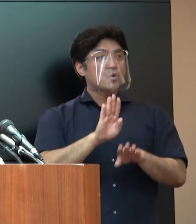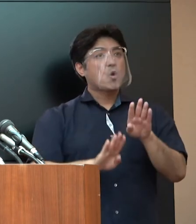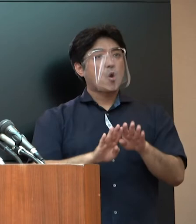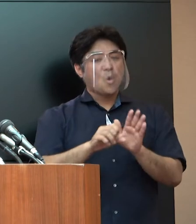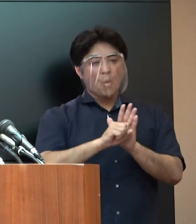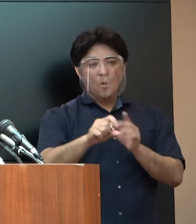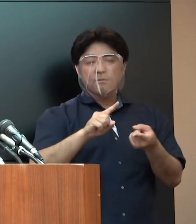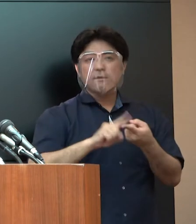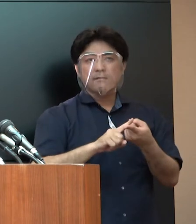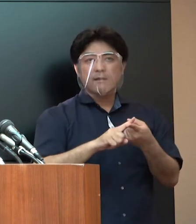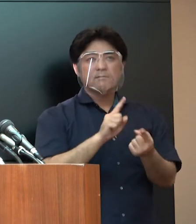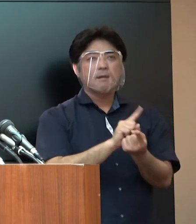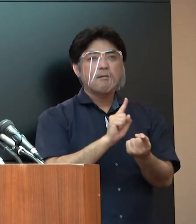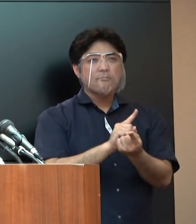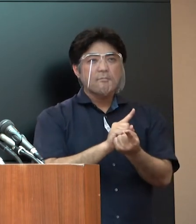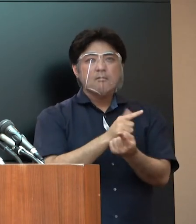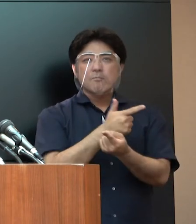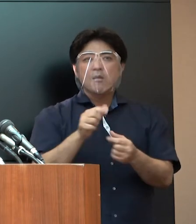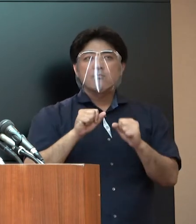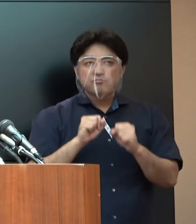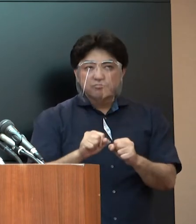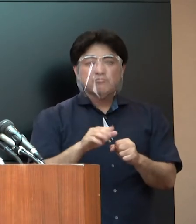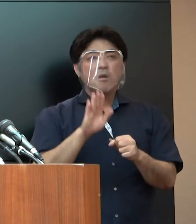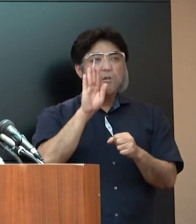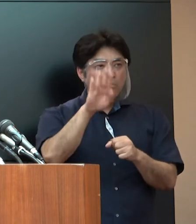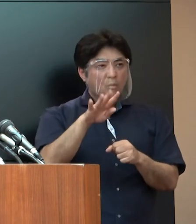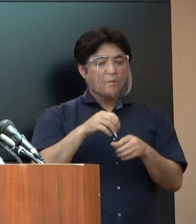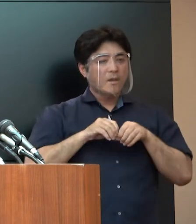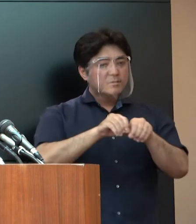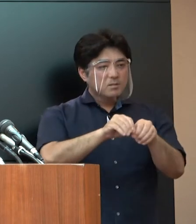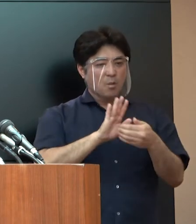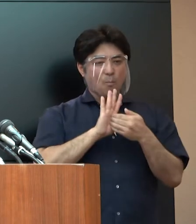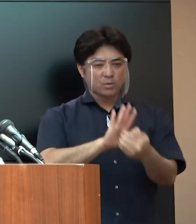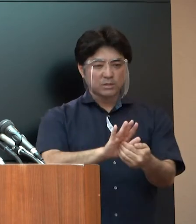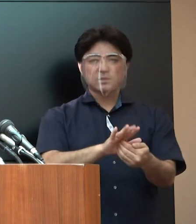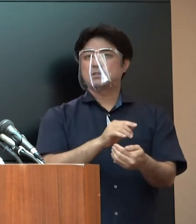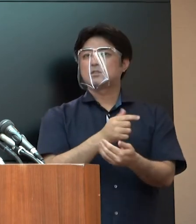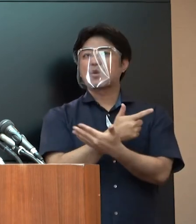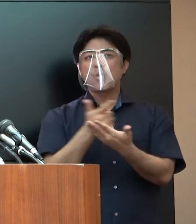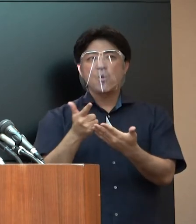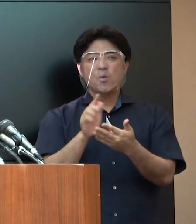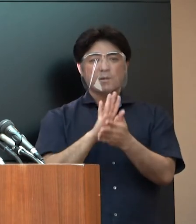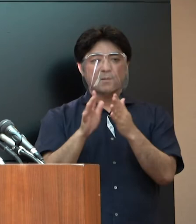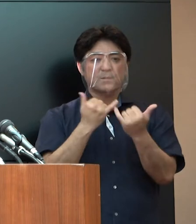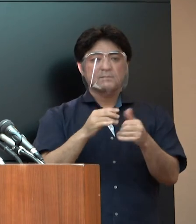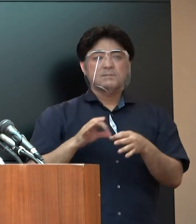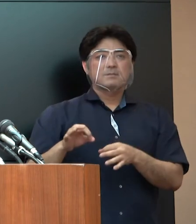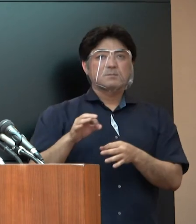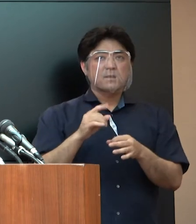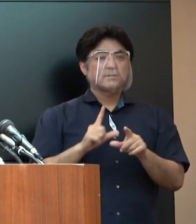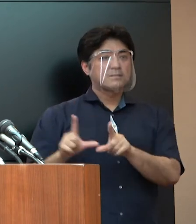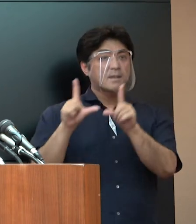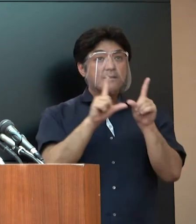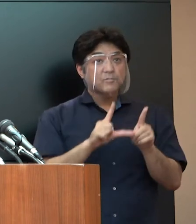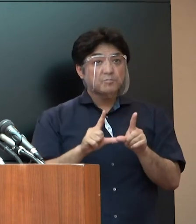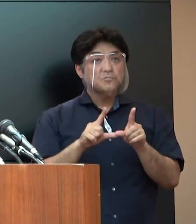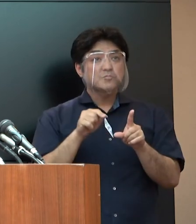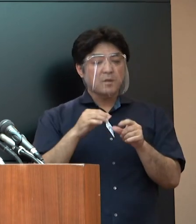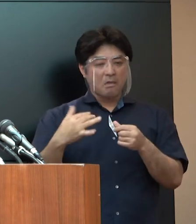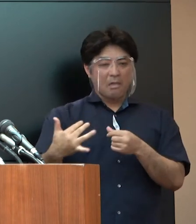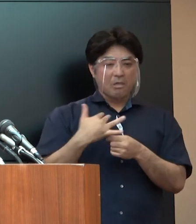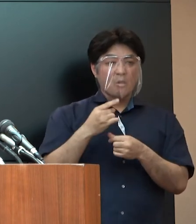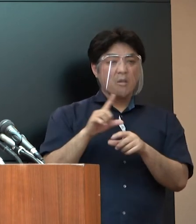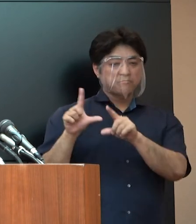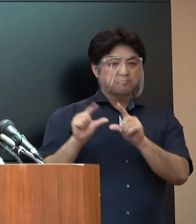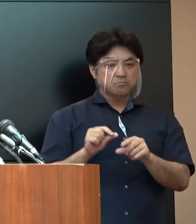な対策を講じることにより感染拡大防止を図るとともに、県民生活への影響を最小限にとどめるため